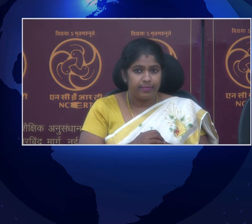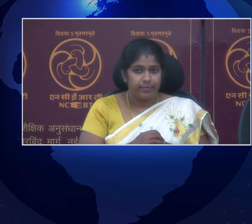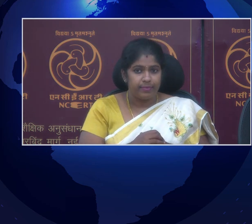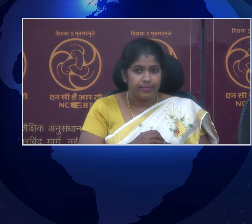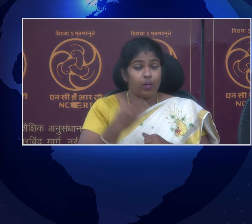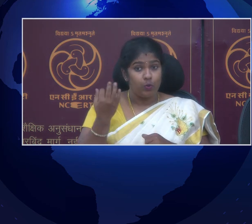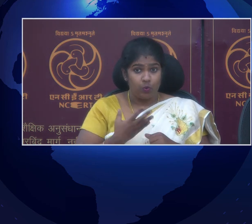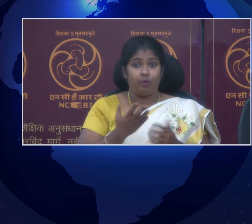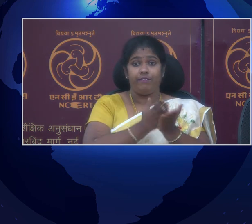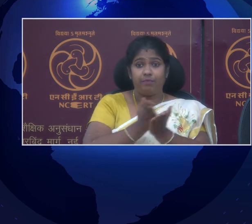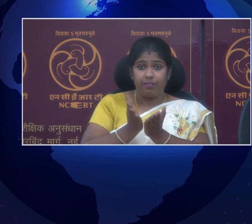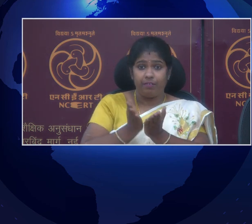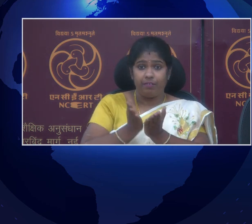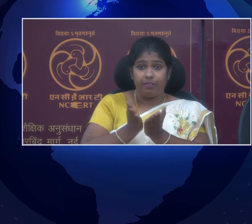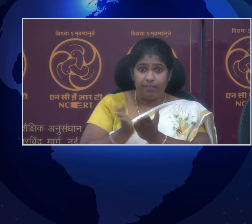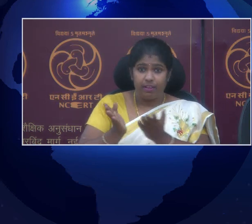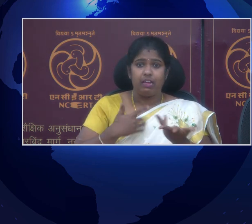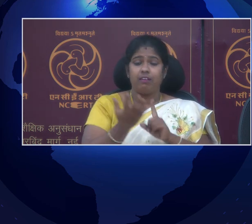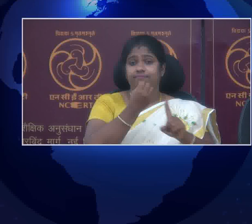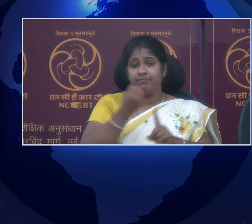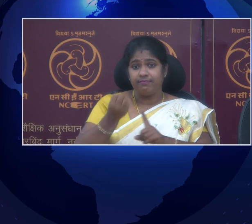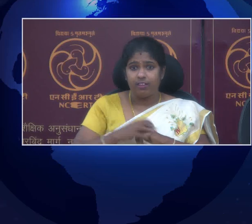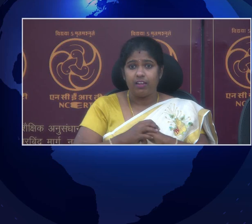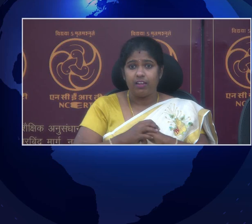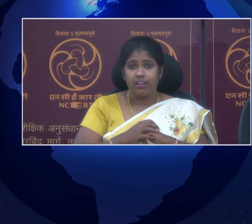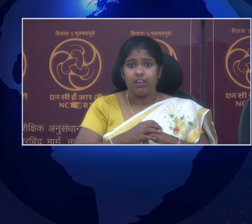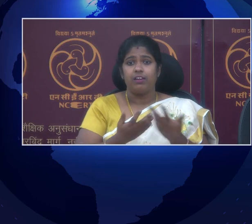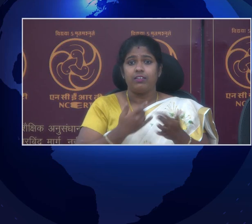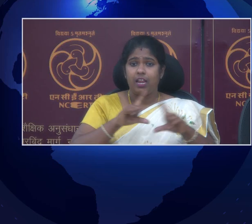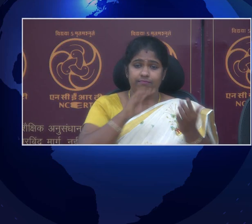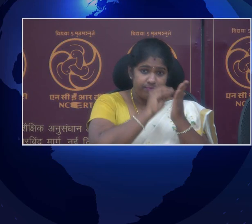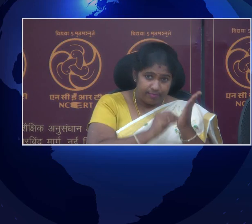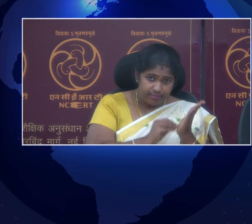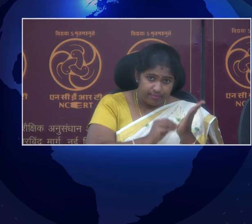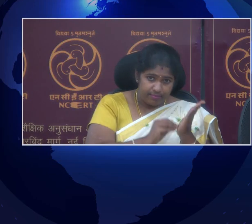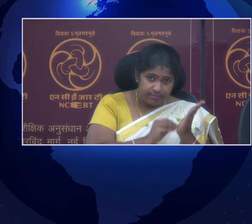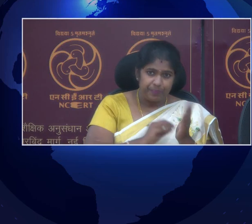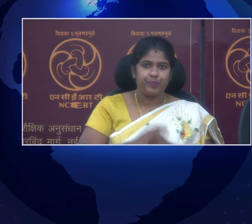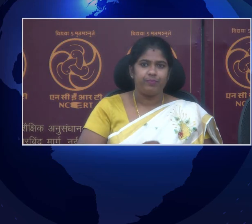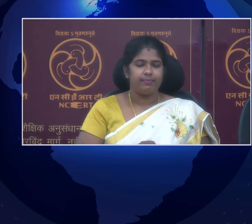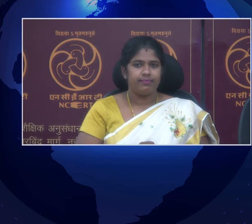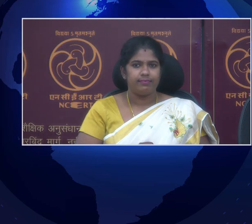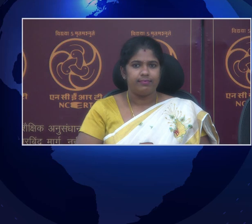और मुकाम भारतीय सांकेतिक भाषा के रूप में इस देश में और समाज को मिलने जा रहा है। तो